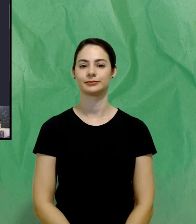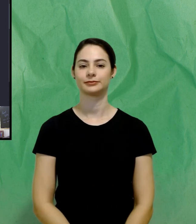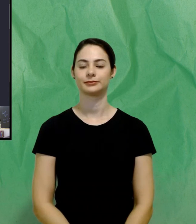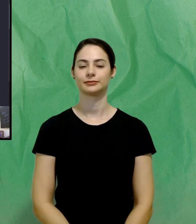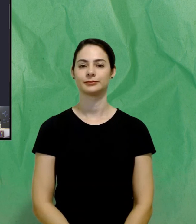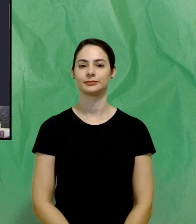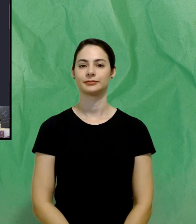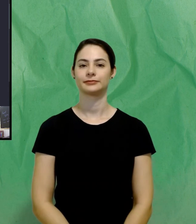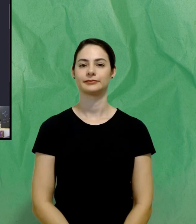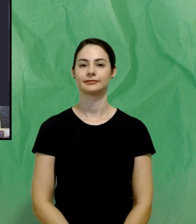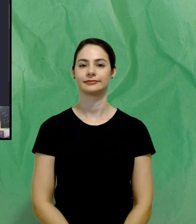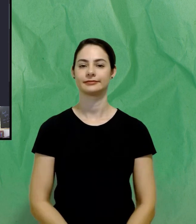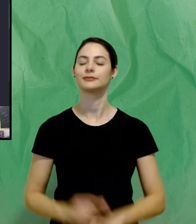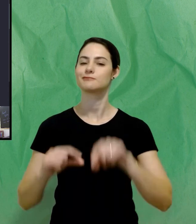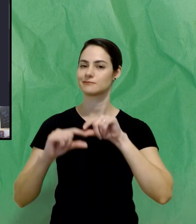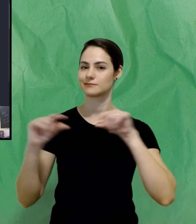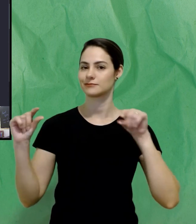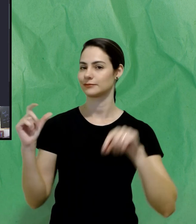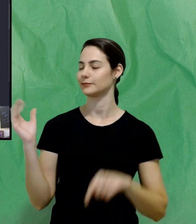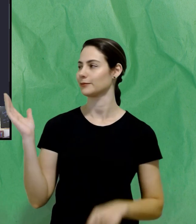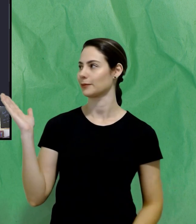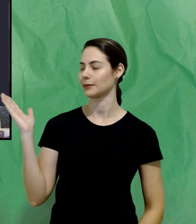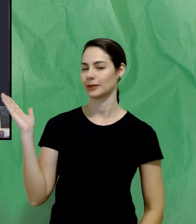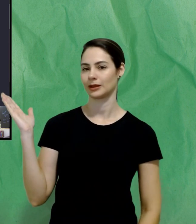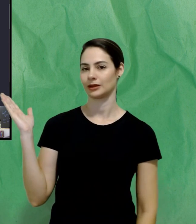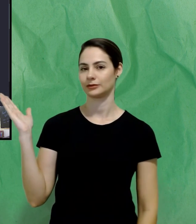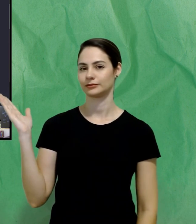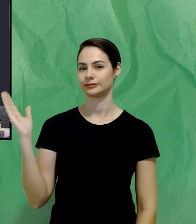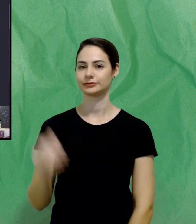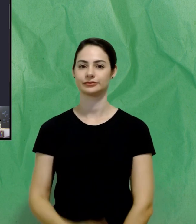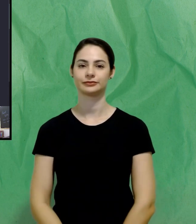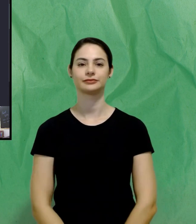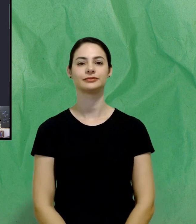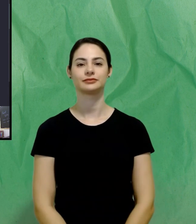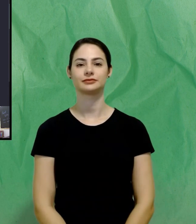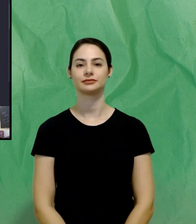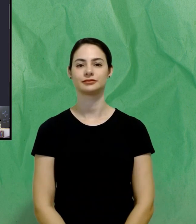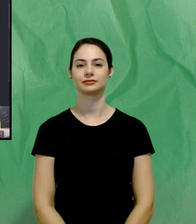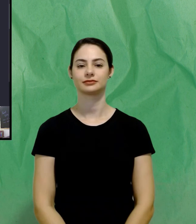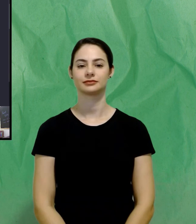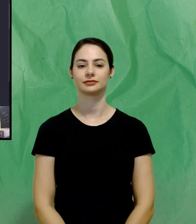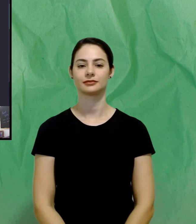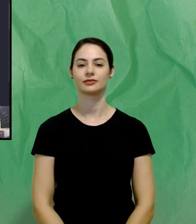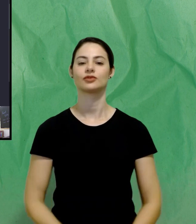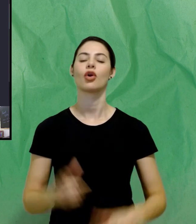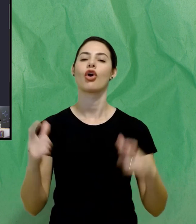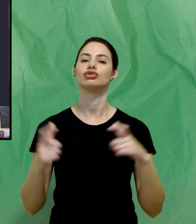Services File, tá? E aonde que ele está?